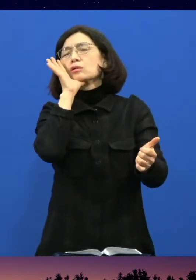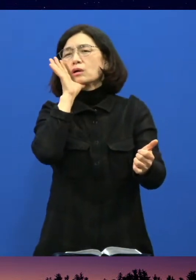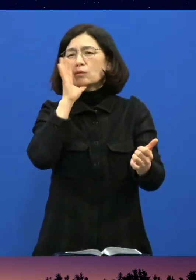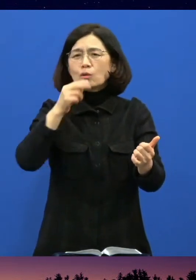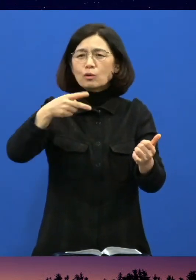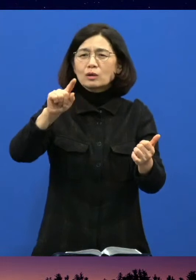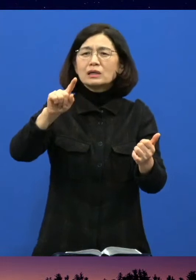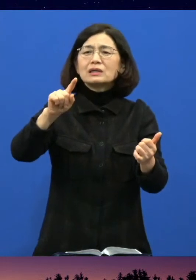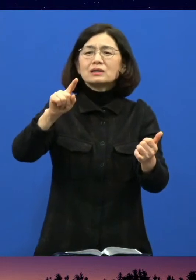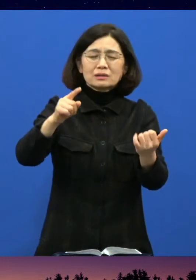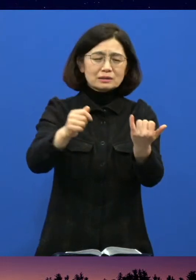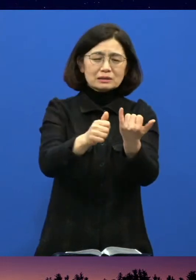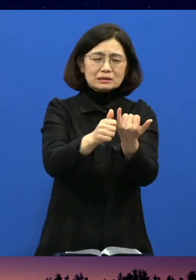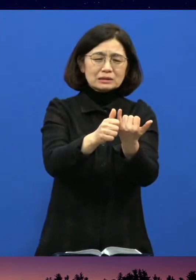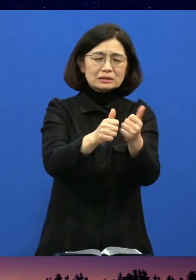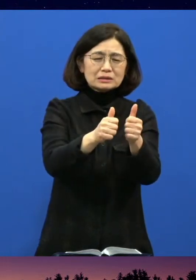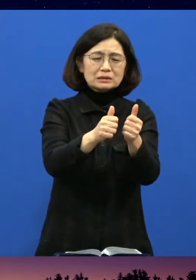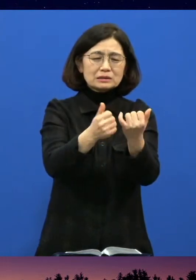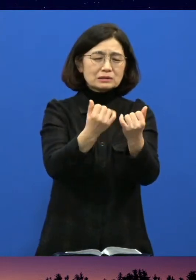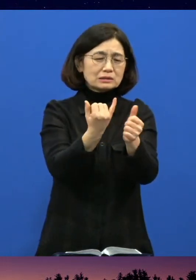끝났고